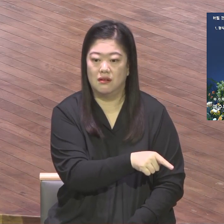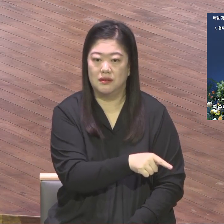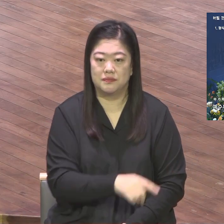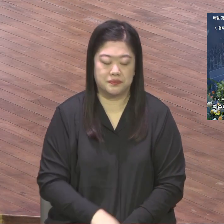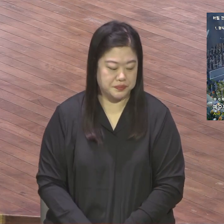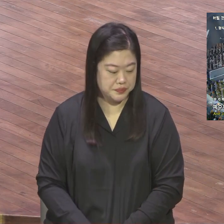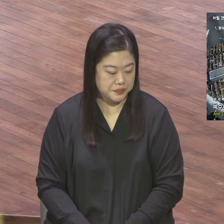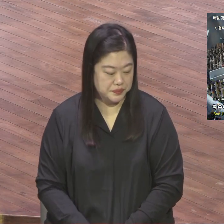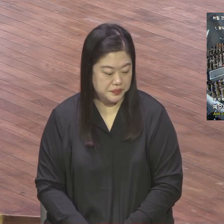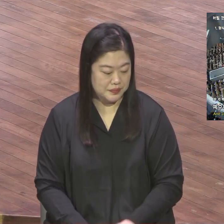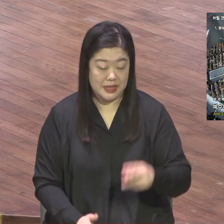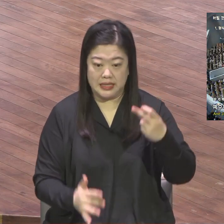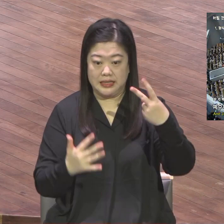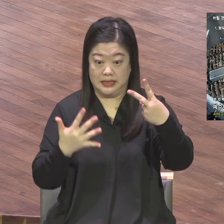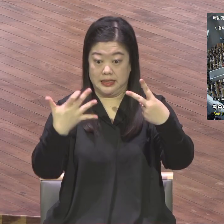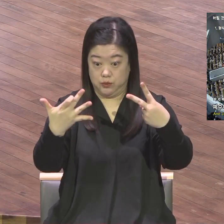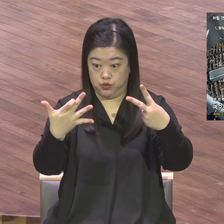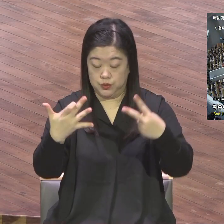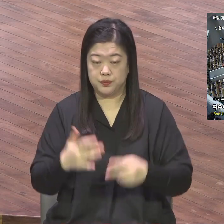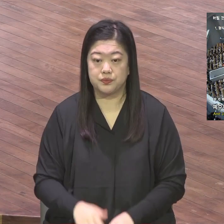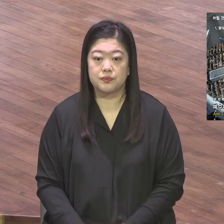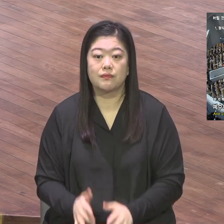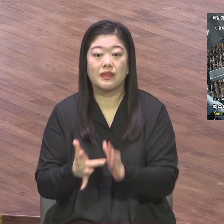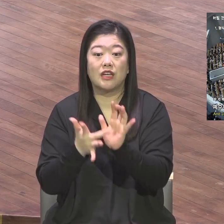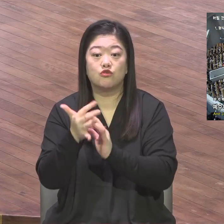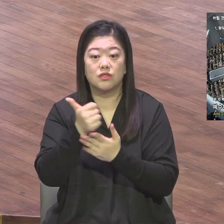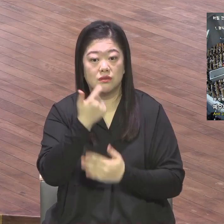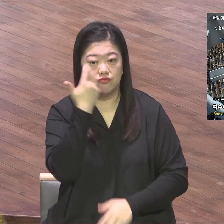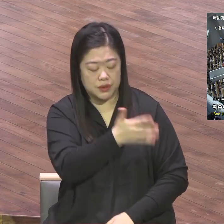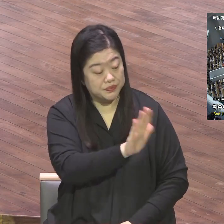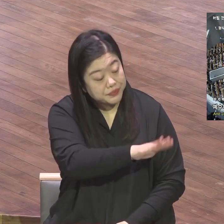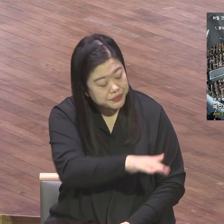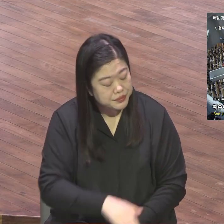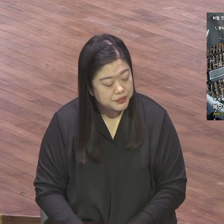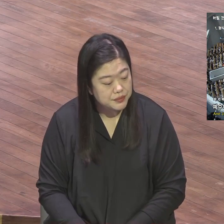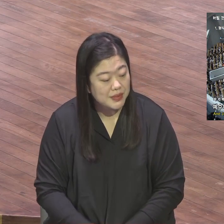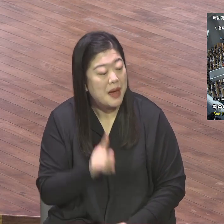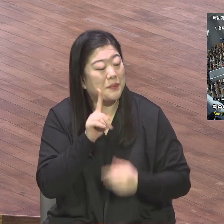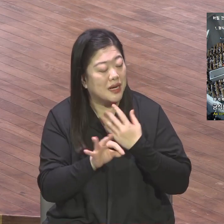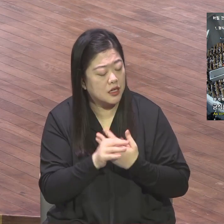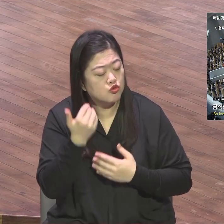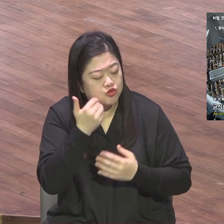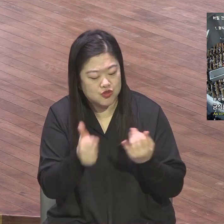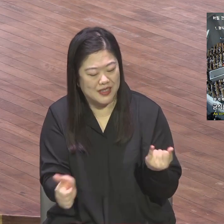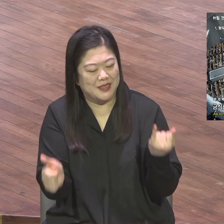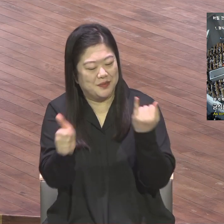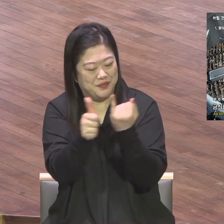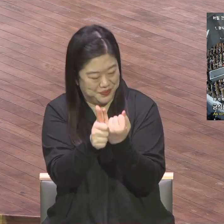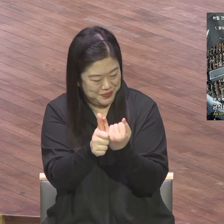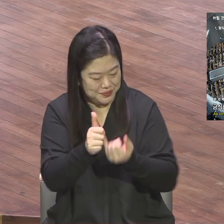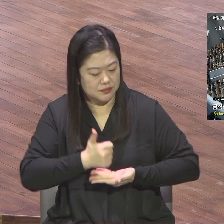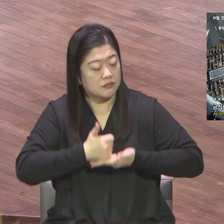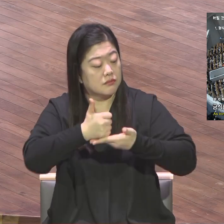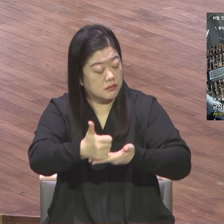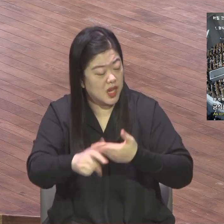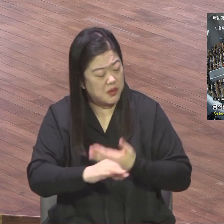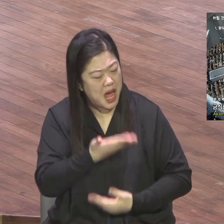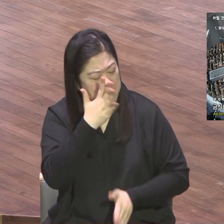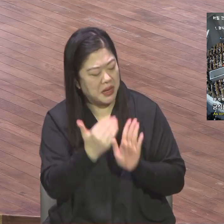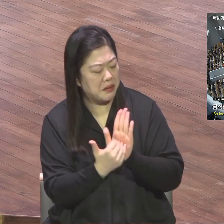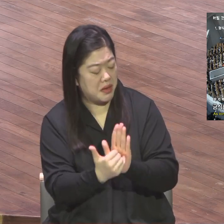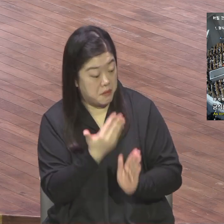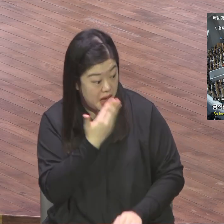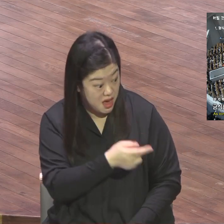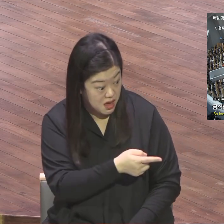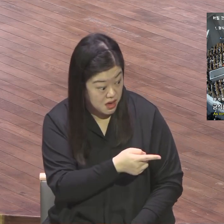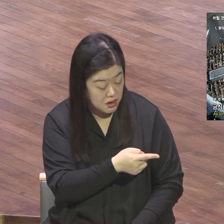19절입니다. 예수께서 그들에게 이르시되, 혼인집 손님들이 신랑과 함께 있을 때 금식할 수 있느냐? 신랑과